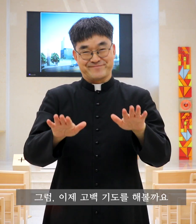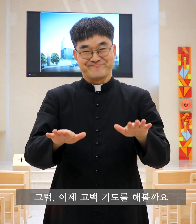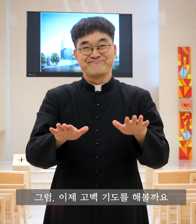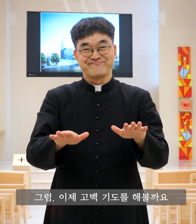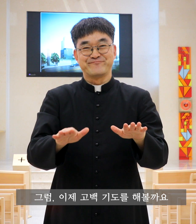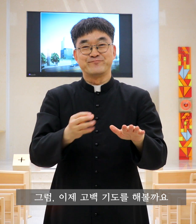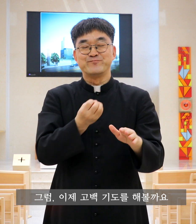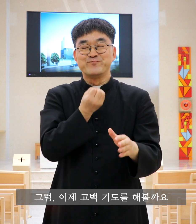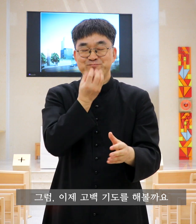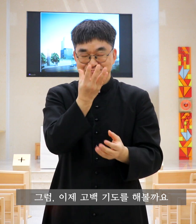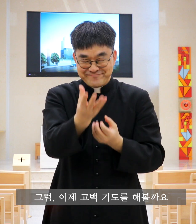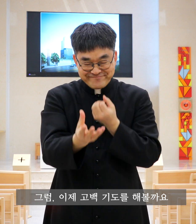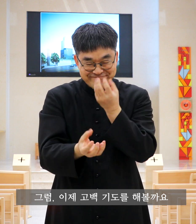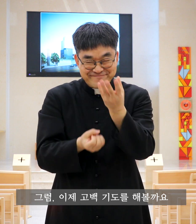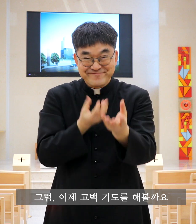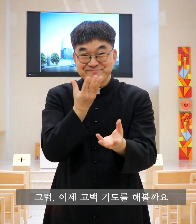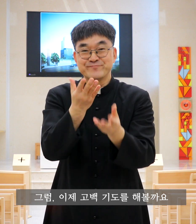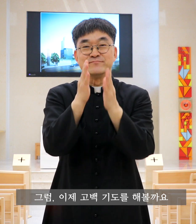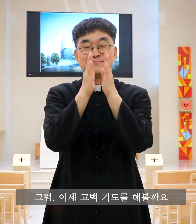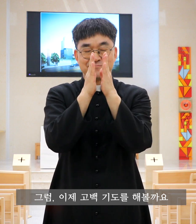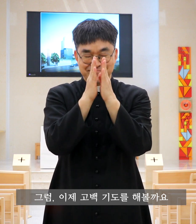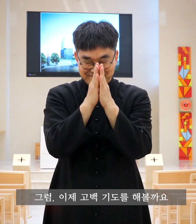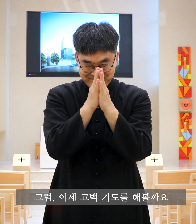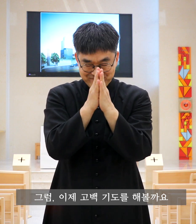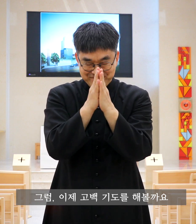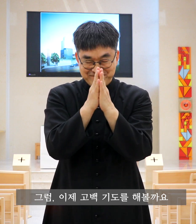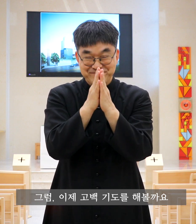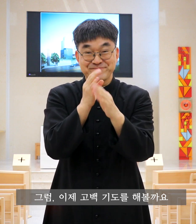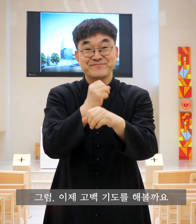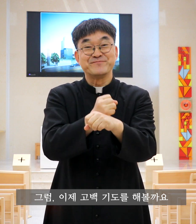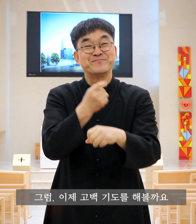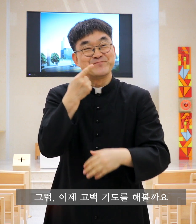그럼 이제 고백기도를 해볼까요?